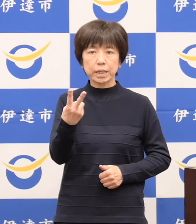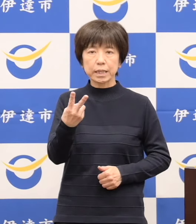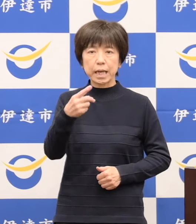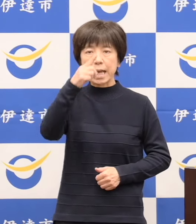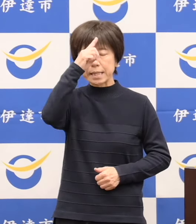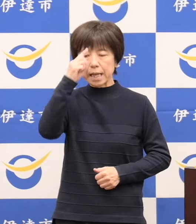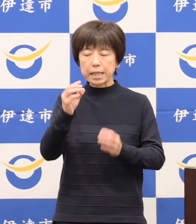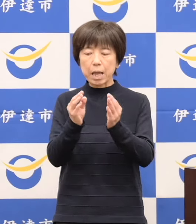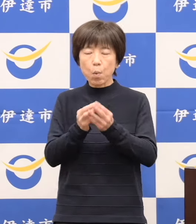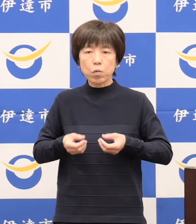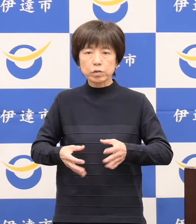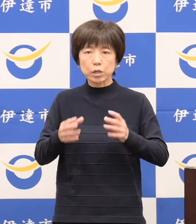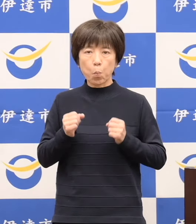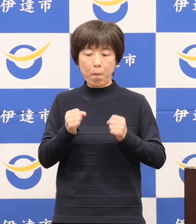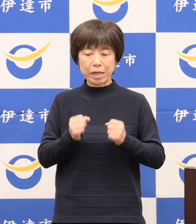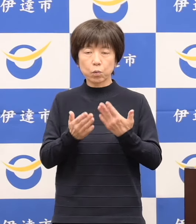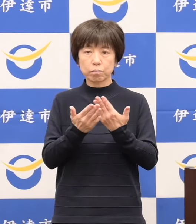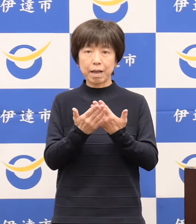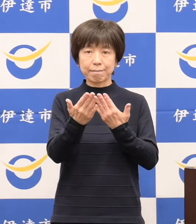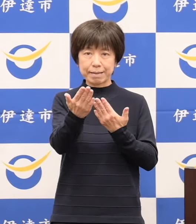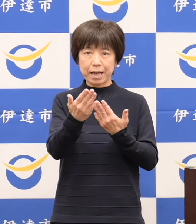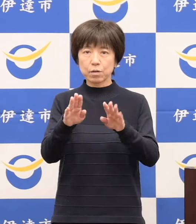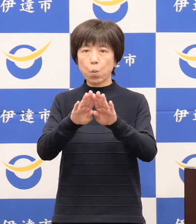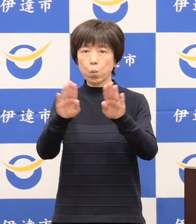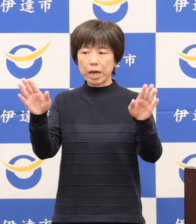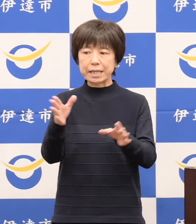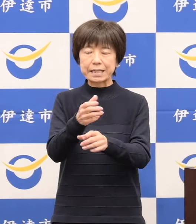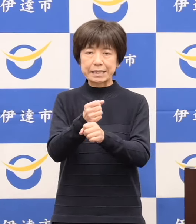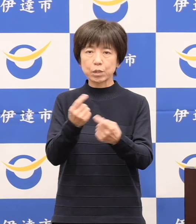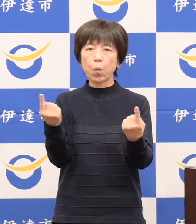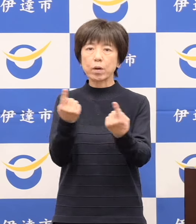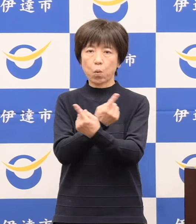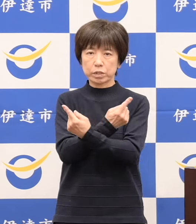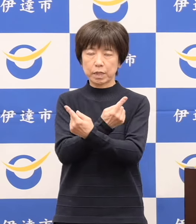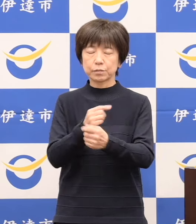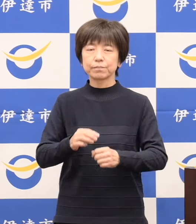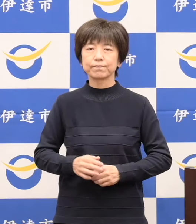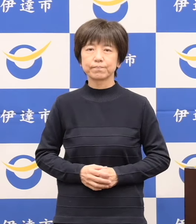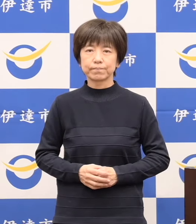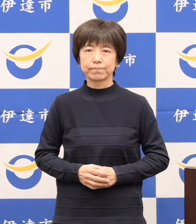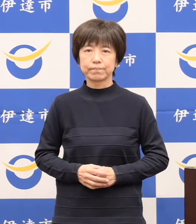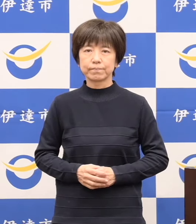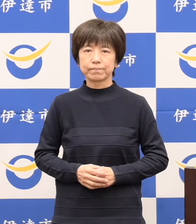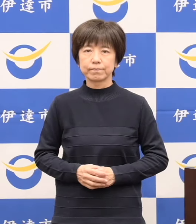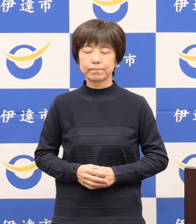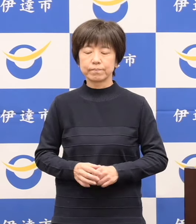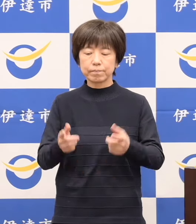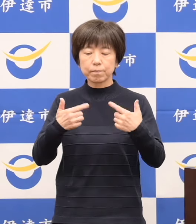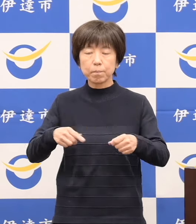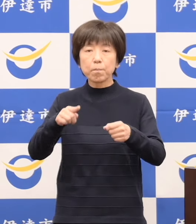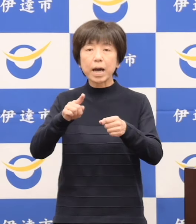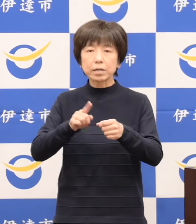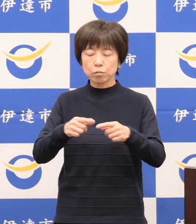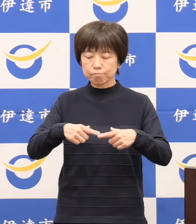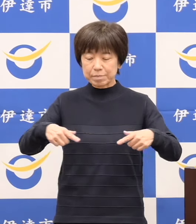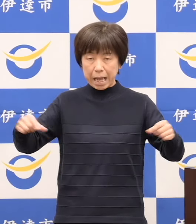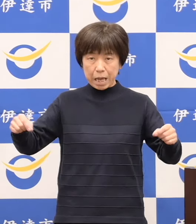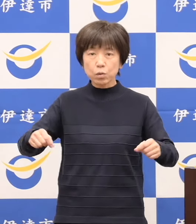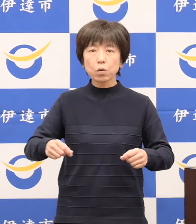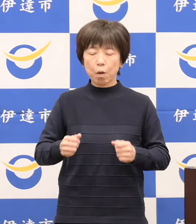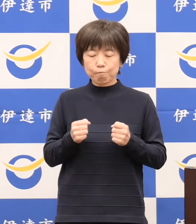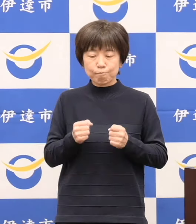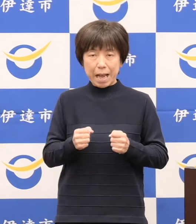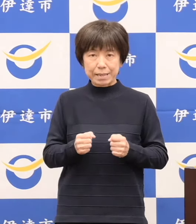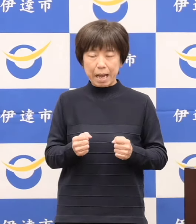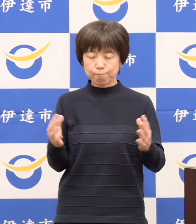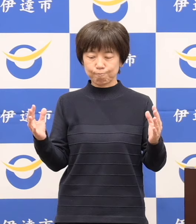桃の里マラソン大会の開催時期を変更いたします。毎年全国のランナーが